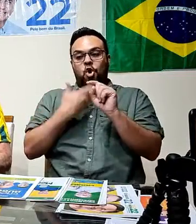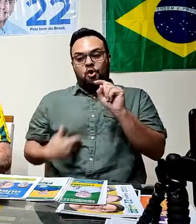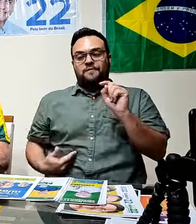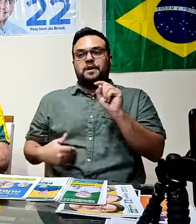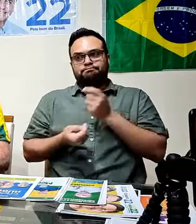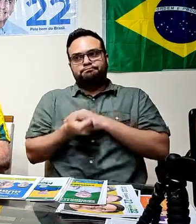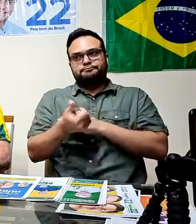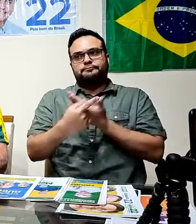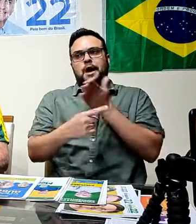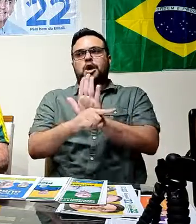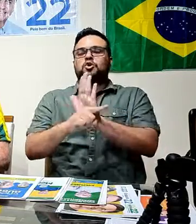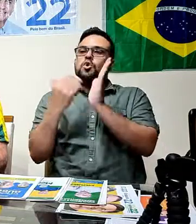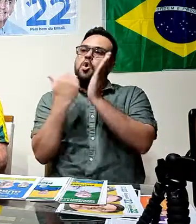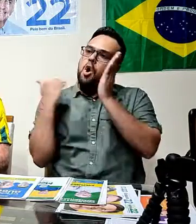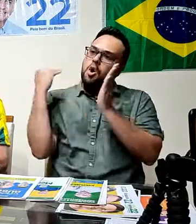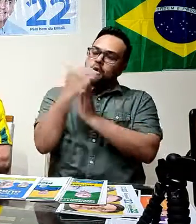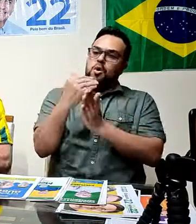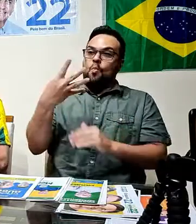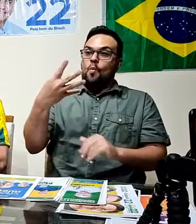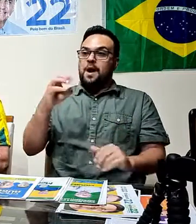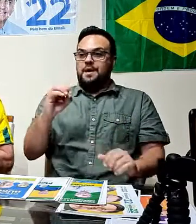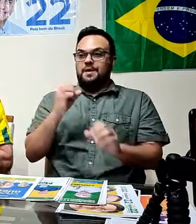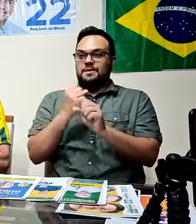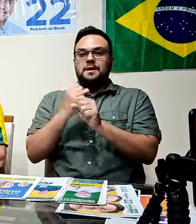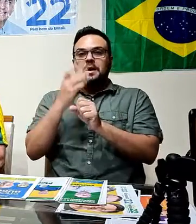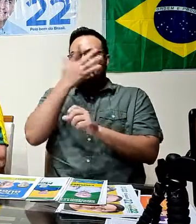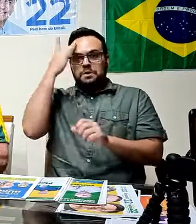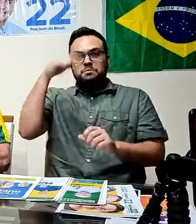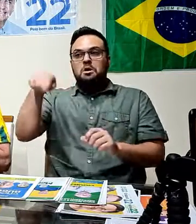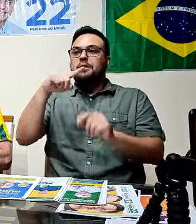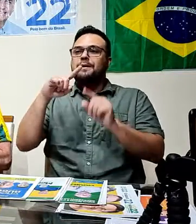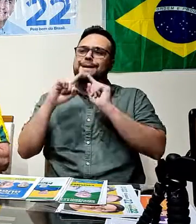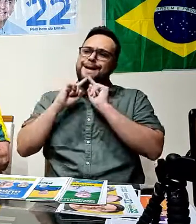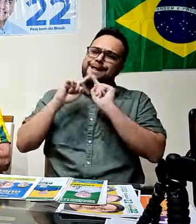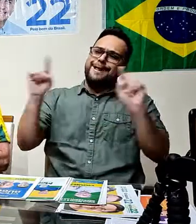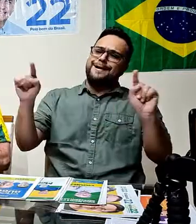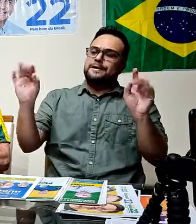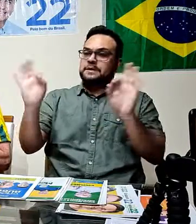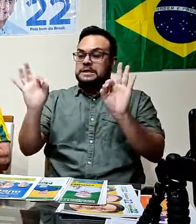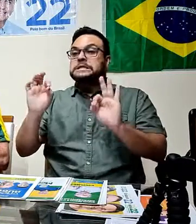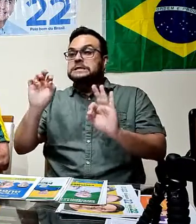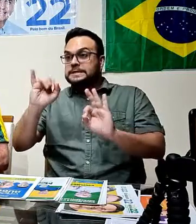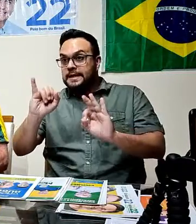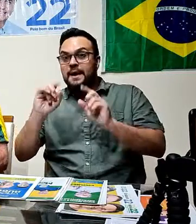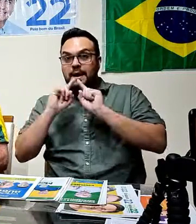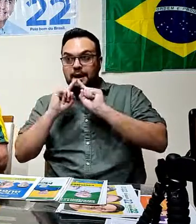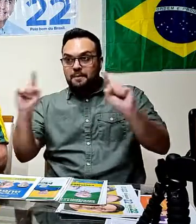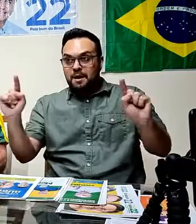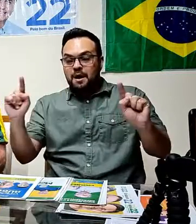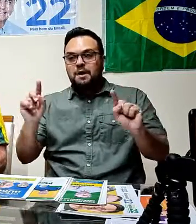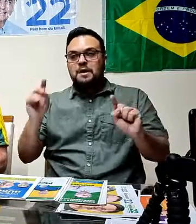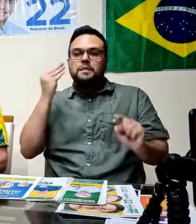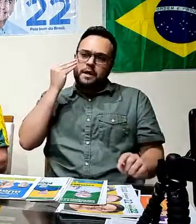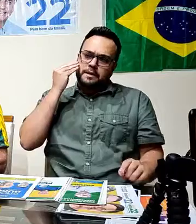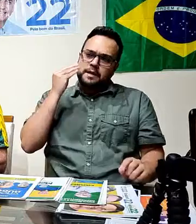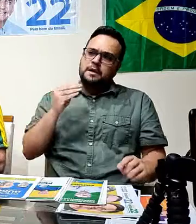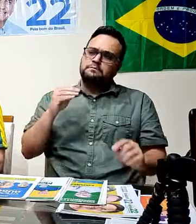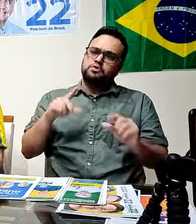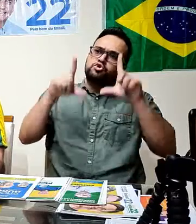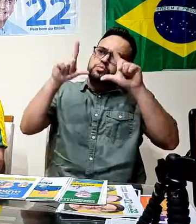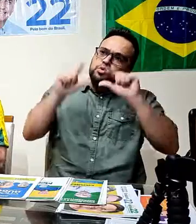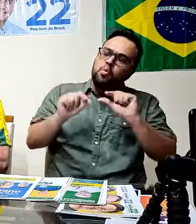boa, por enquanto ninguém tem reclamado, né? Se reclamar, a gente estuda se aumenta ou diminui. Acho que diminui, não vai